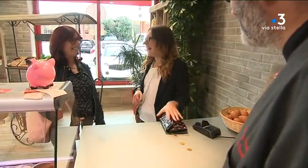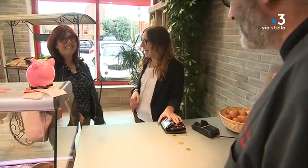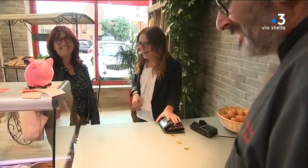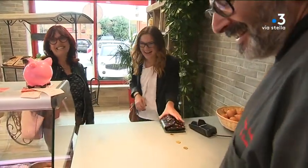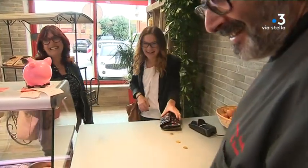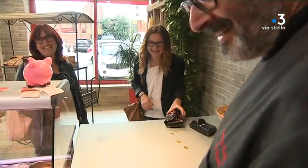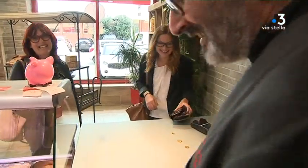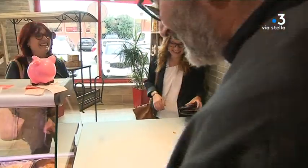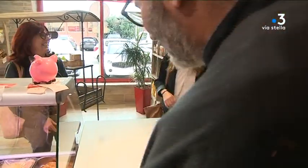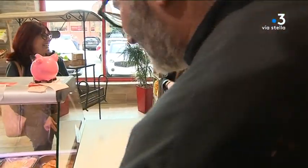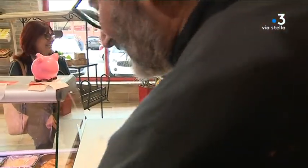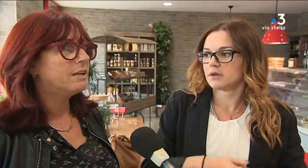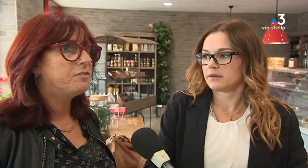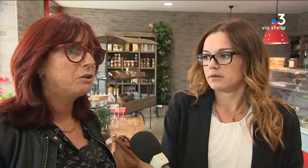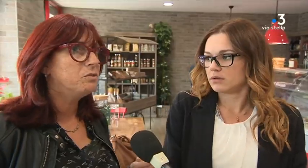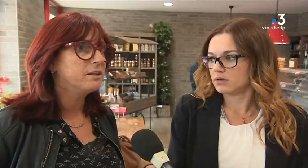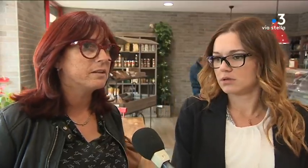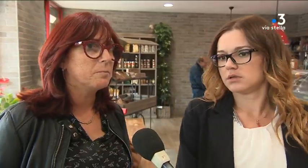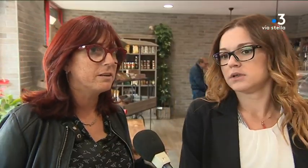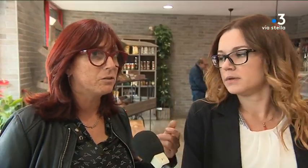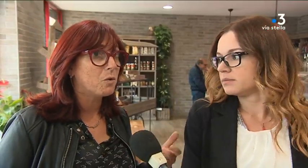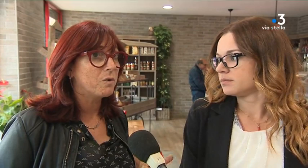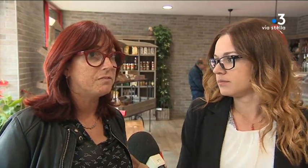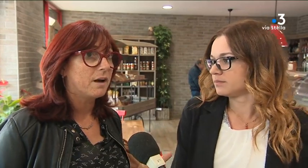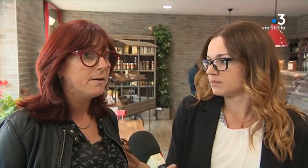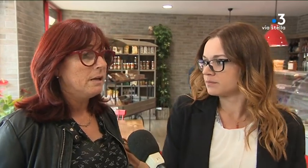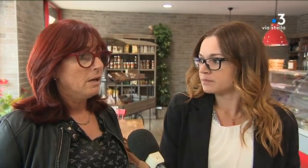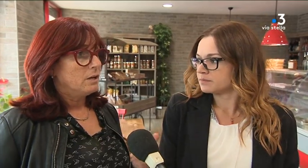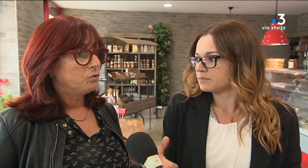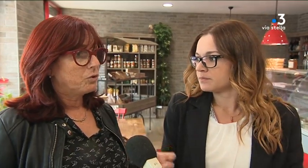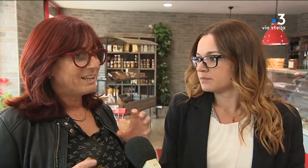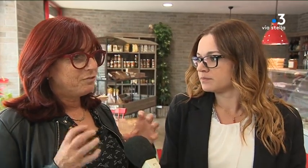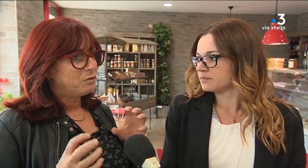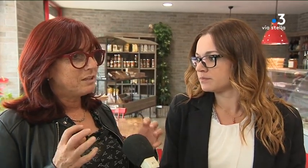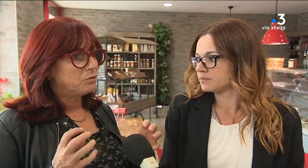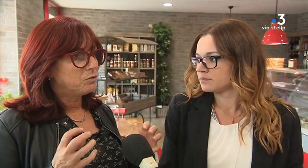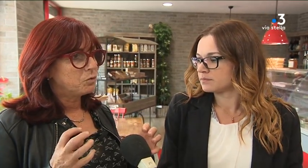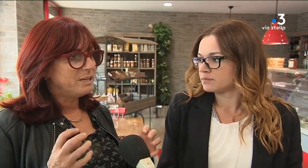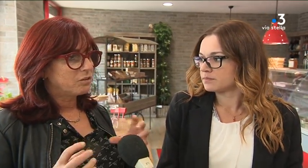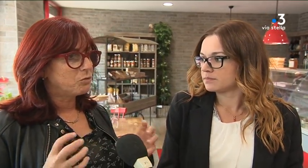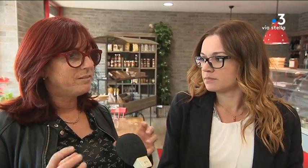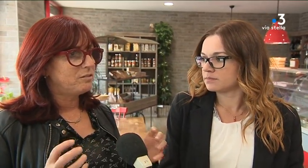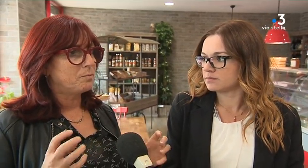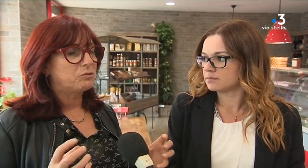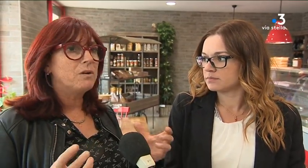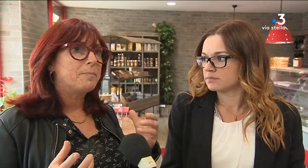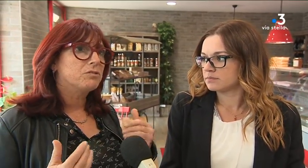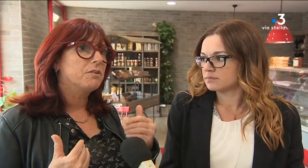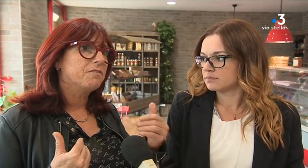signes. La difficulté, ça dépend des endroits où elle va. Donc la difficulté de communication existe parce que la personne en